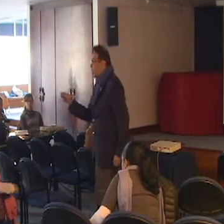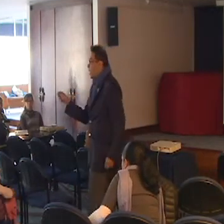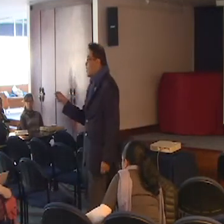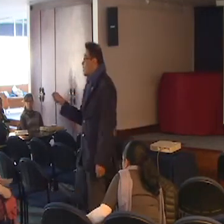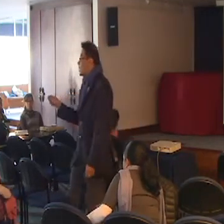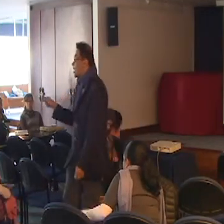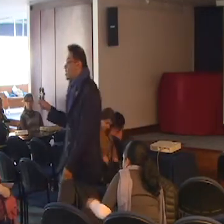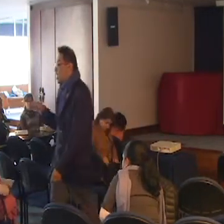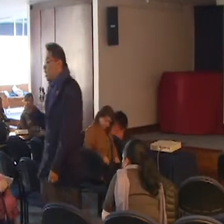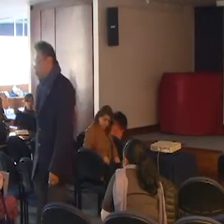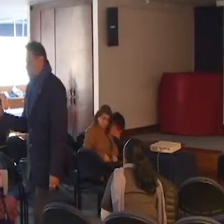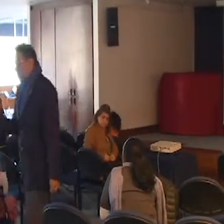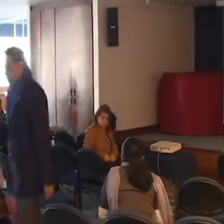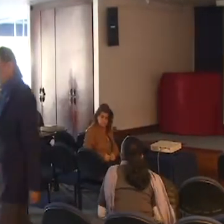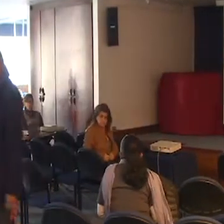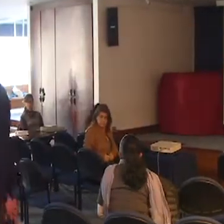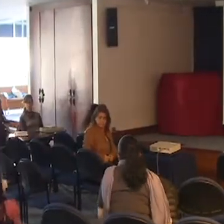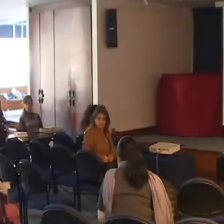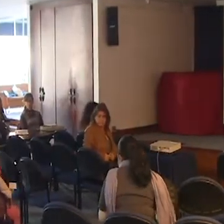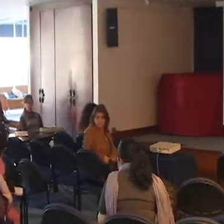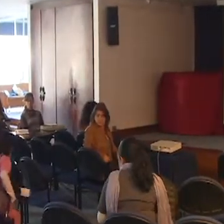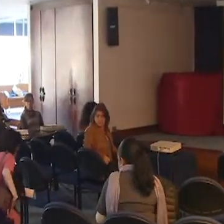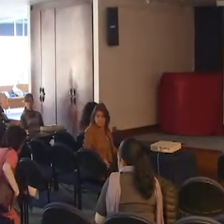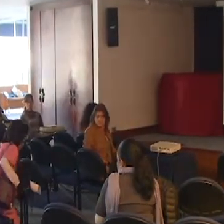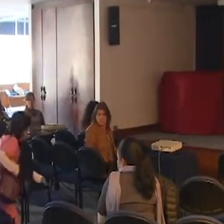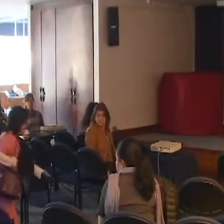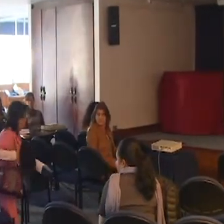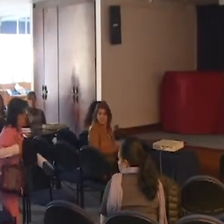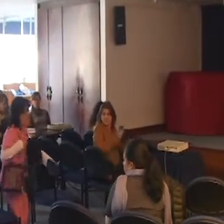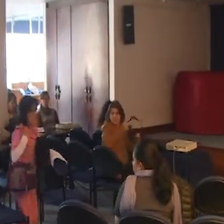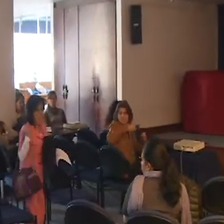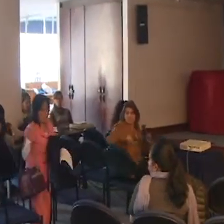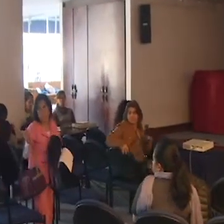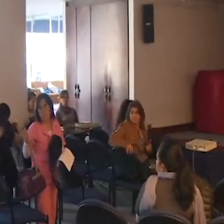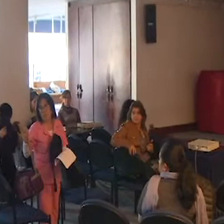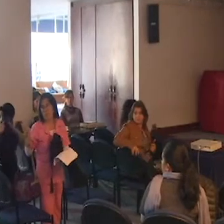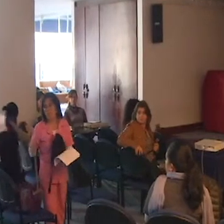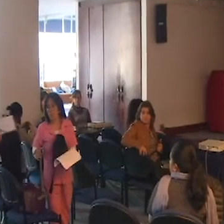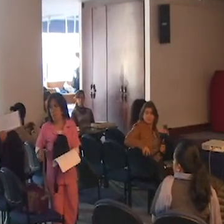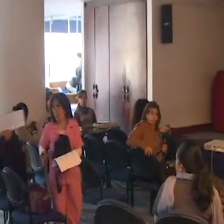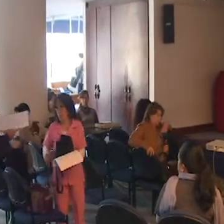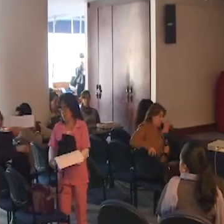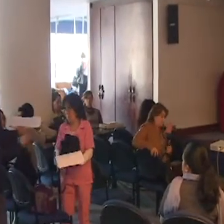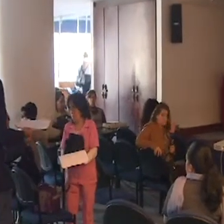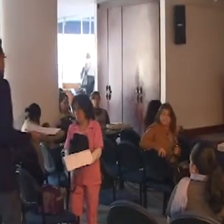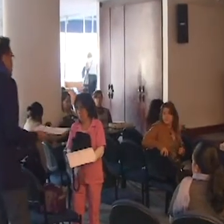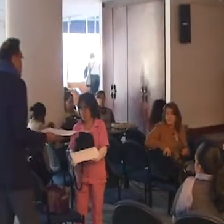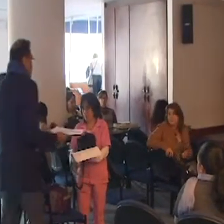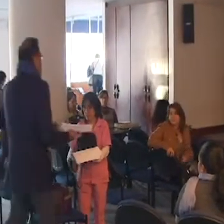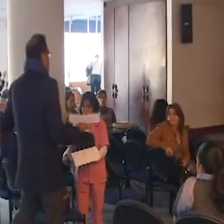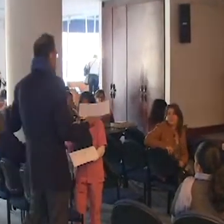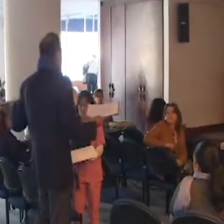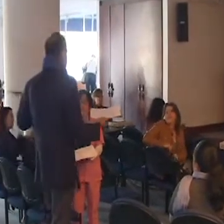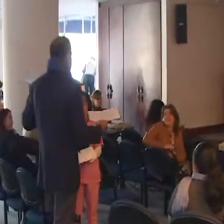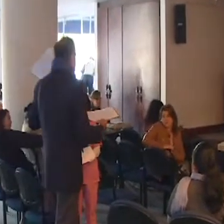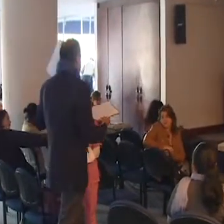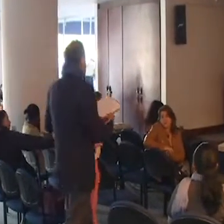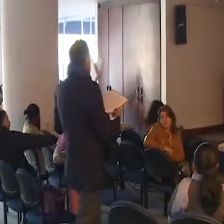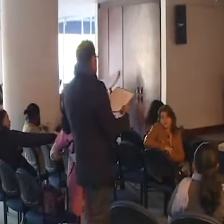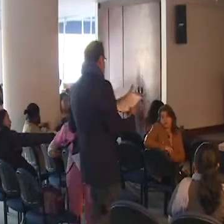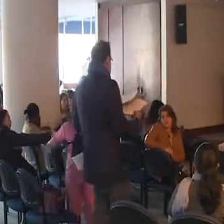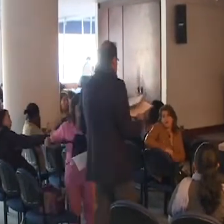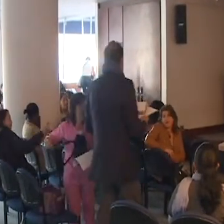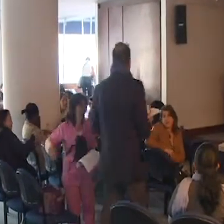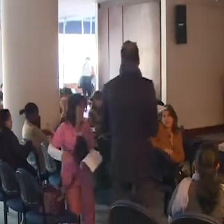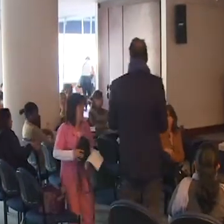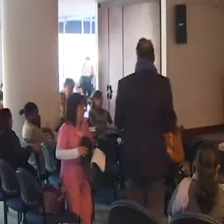firmaron la asistencia, porque más que un control es porque nos interesa fundamentalmente seguir